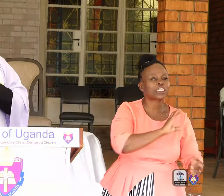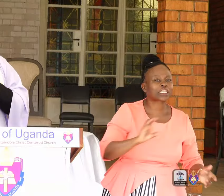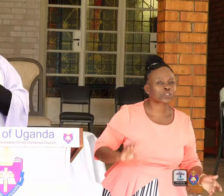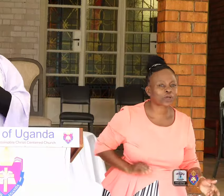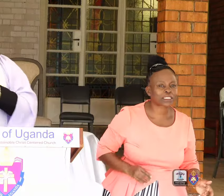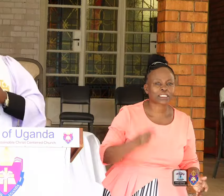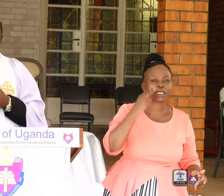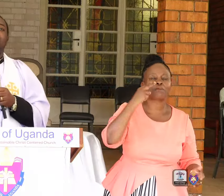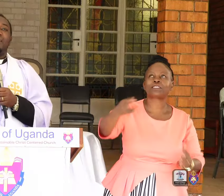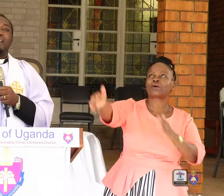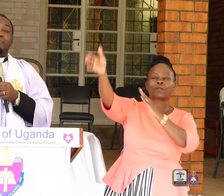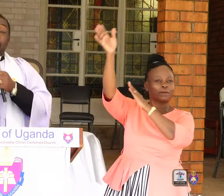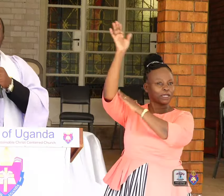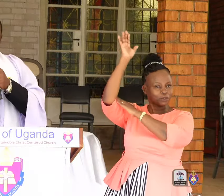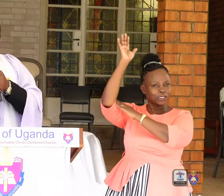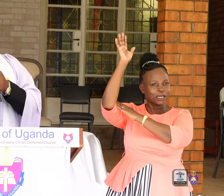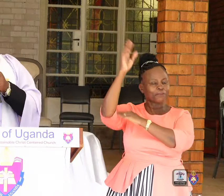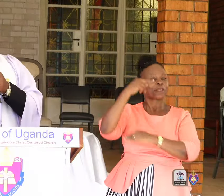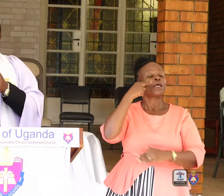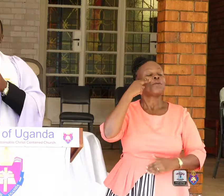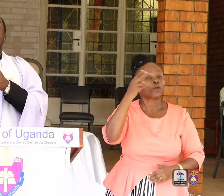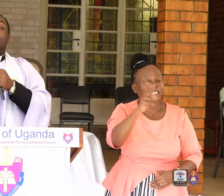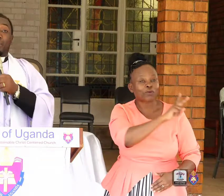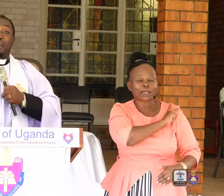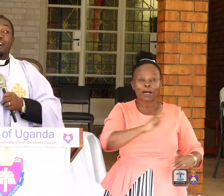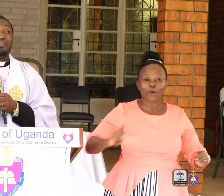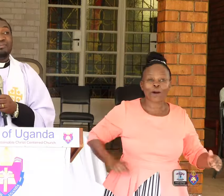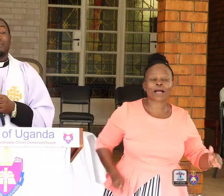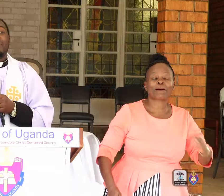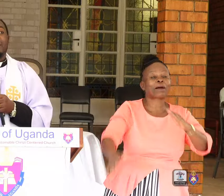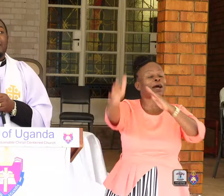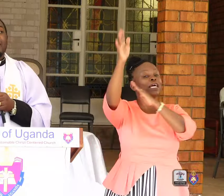kulaba Katonda. Bajja kulaba obwakabaka bwa Katonda.